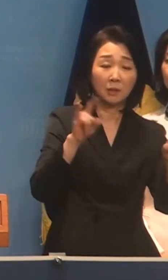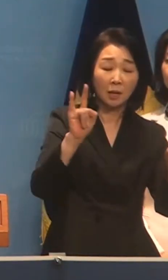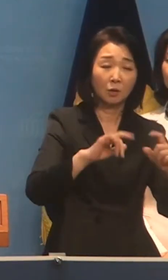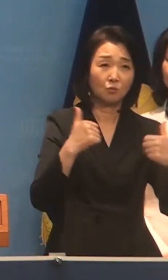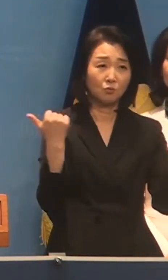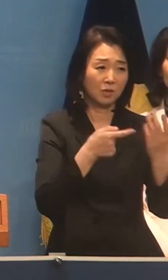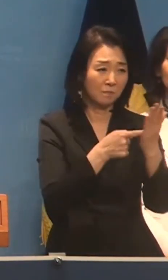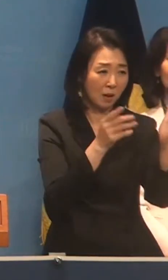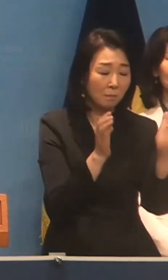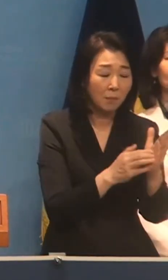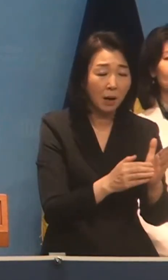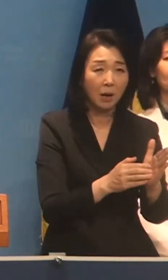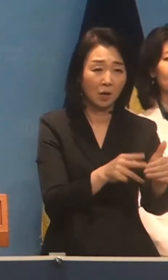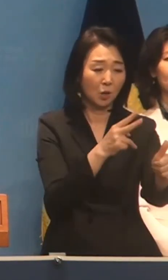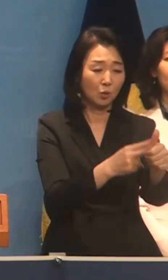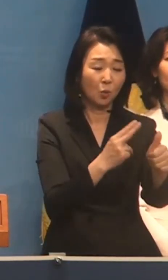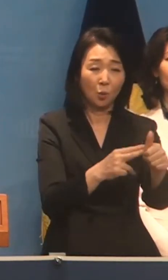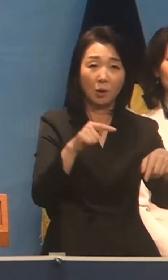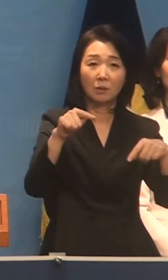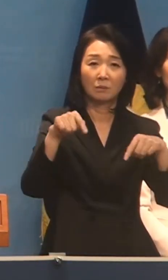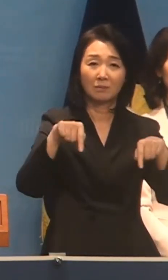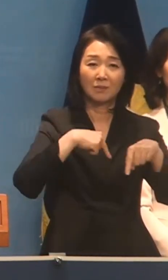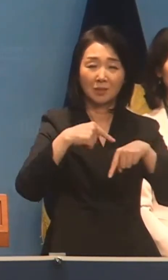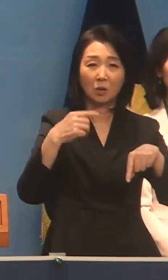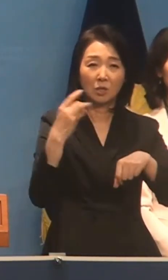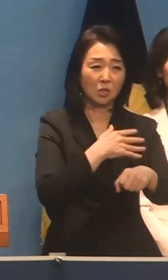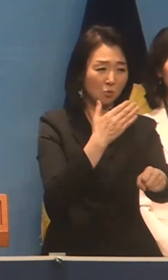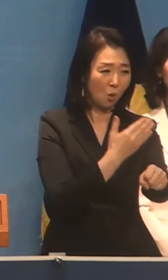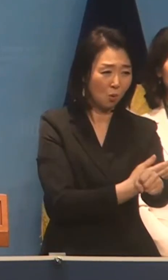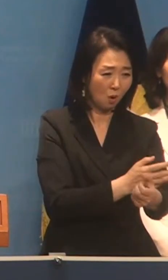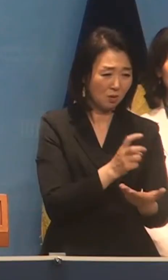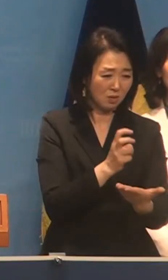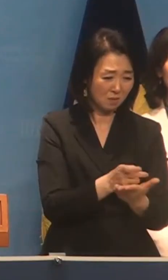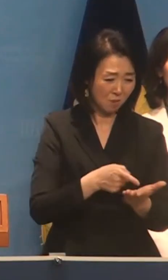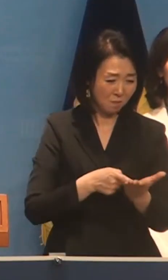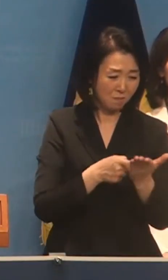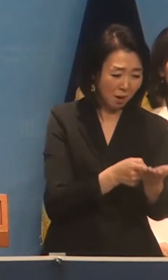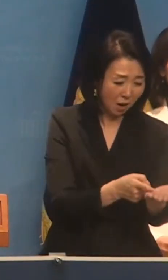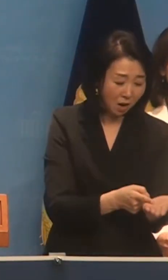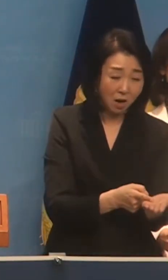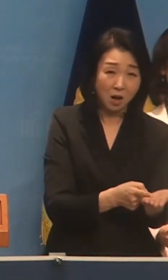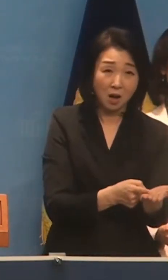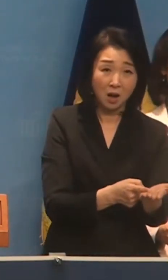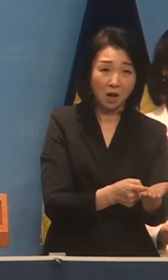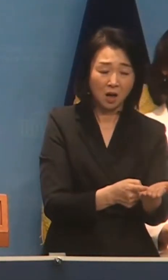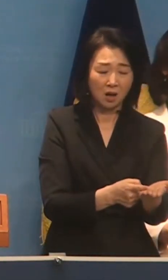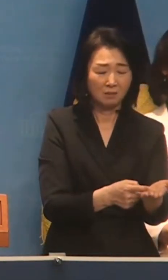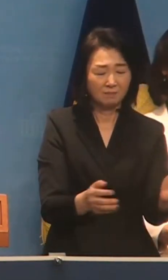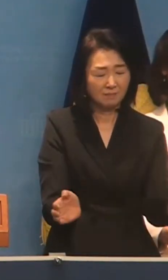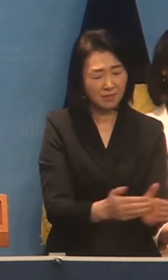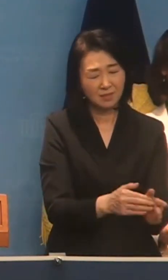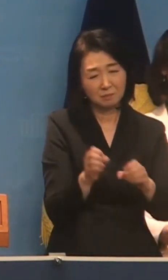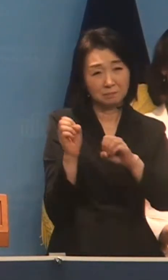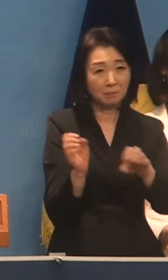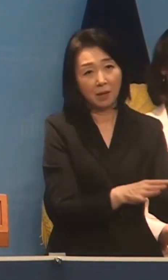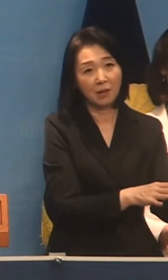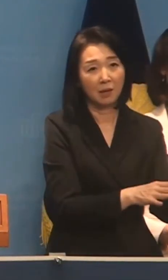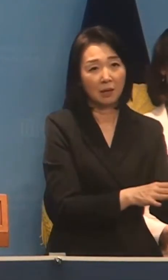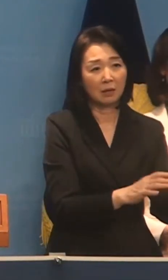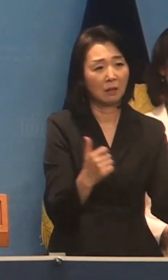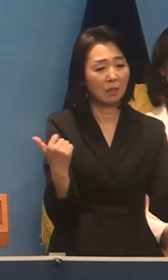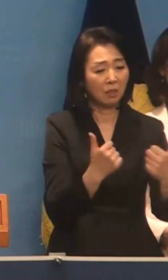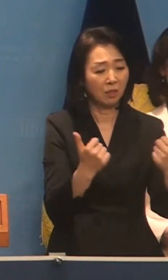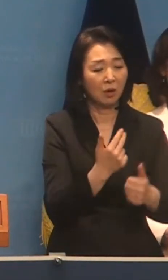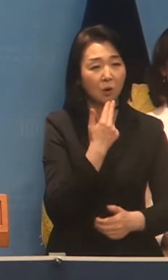발의된 교원의 정치 기본권 보장과 관련한 입법조차 임기 만료로 폐기되거나 구체적인 논의